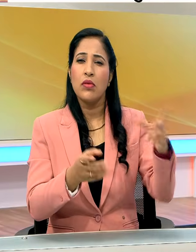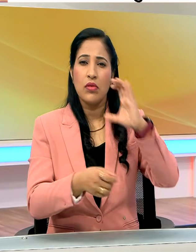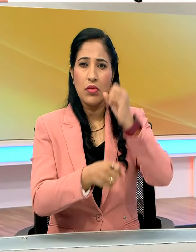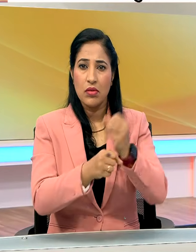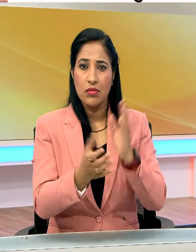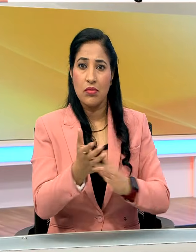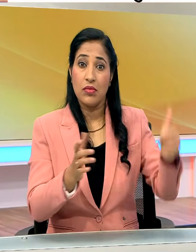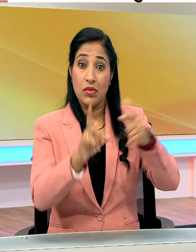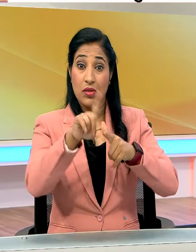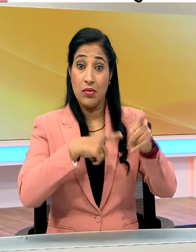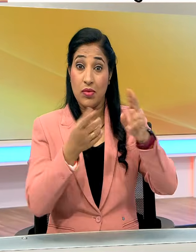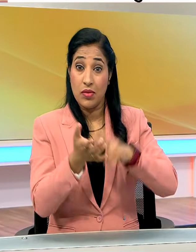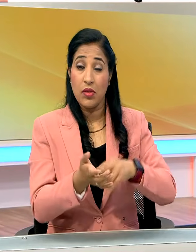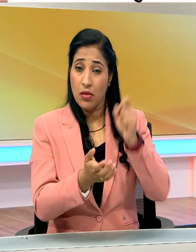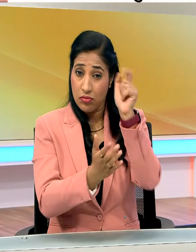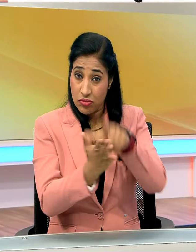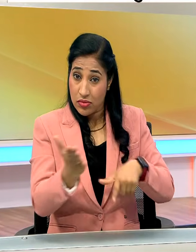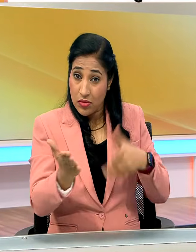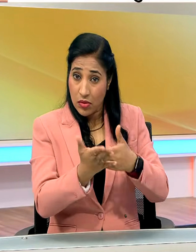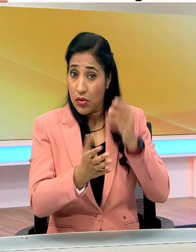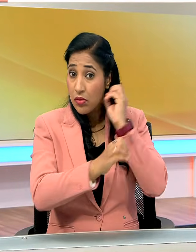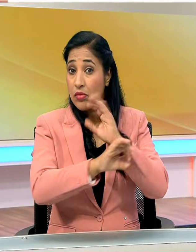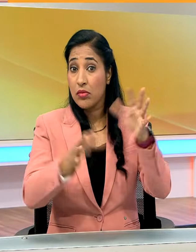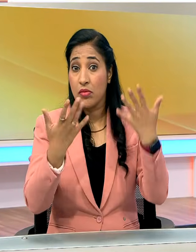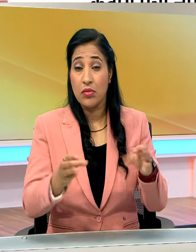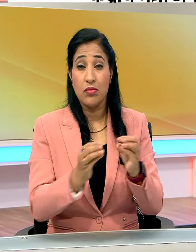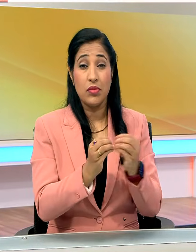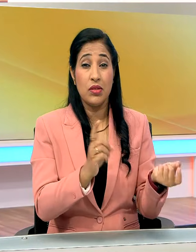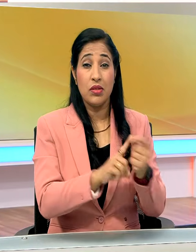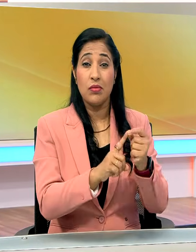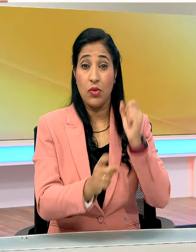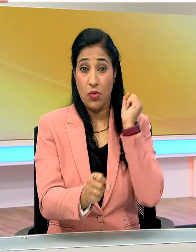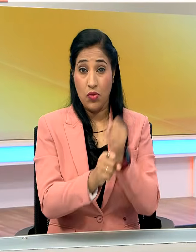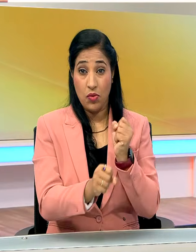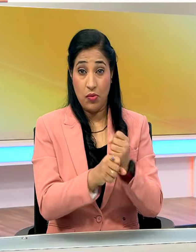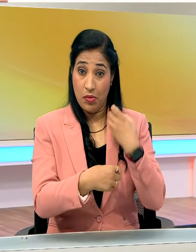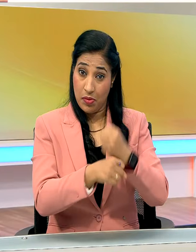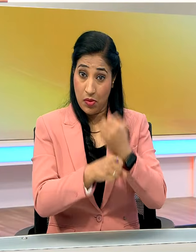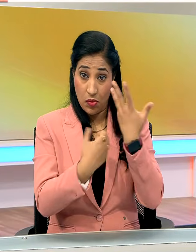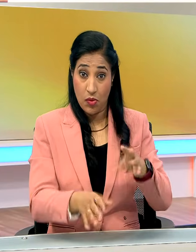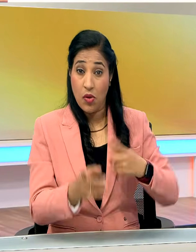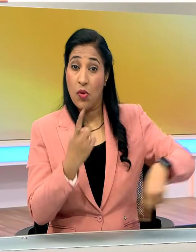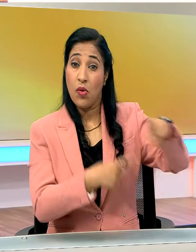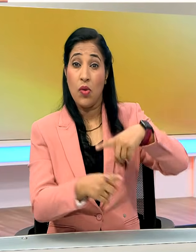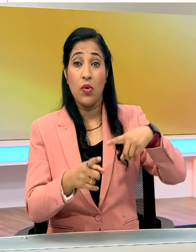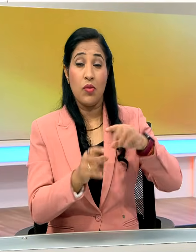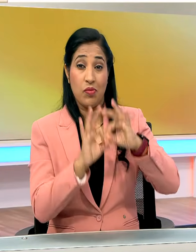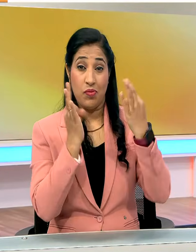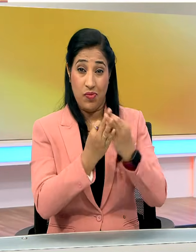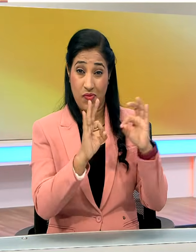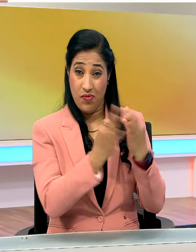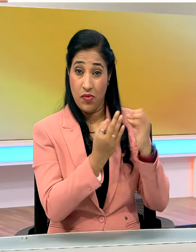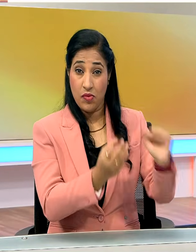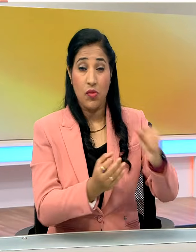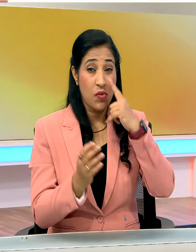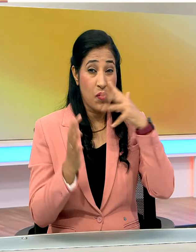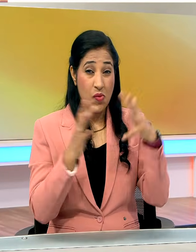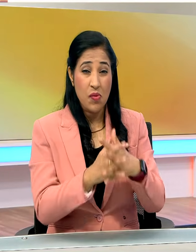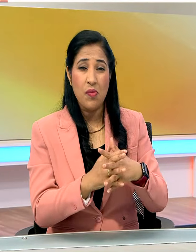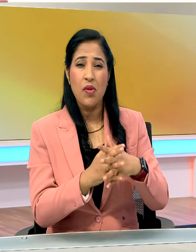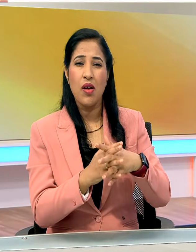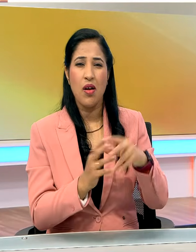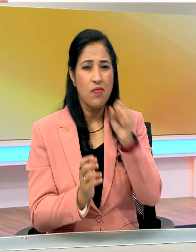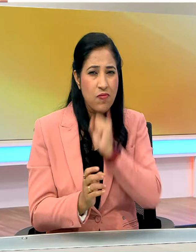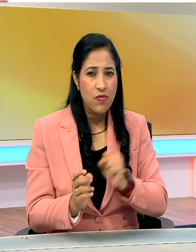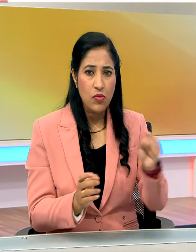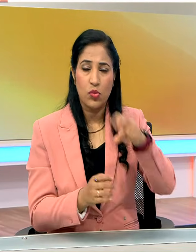JP नड्डा ने घोषणा पत्र जारी किया। यहाँ पर भाजपा ने सरकार बनने पर सभी परिवारों की महिला मुखियाओं को हर महीने 2000 रुपये